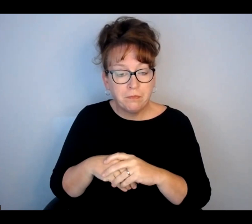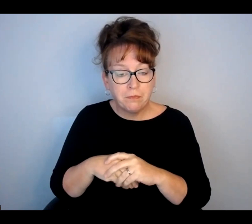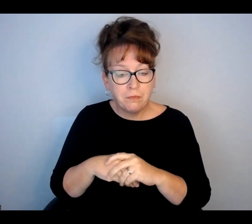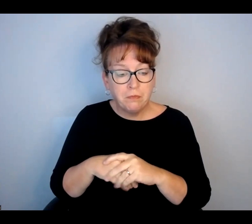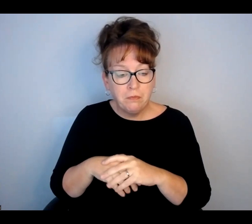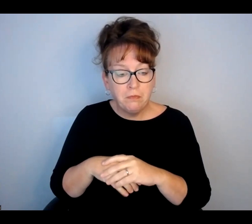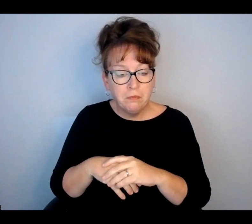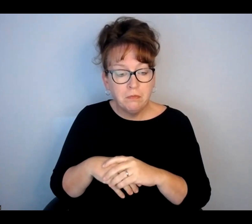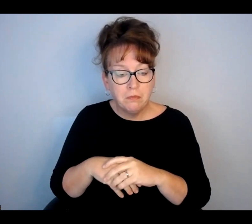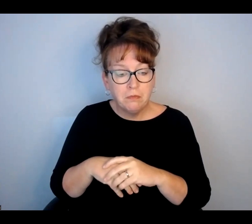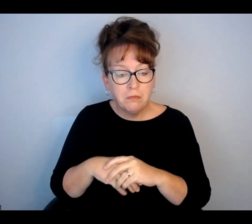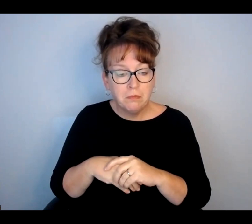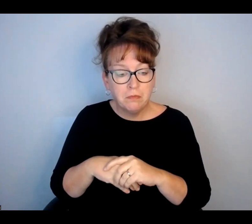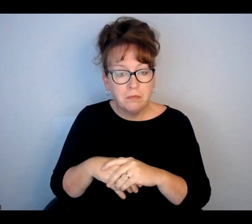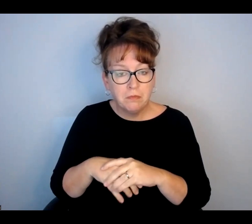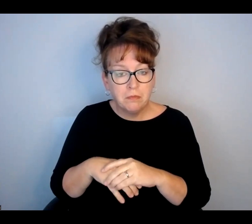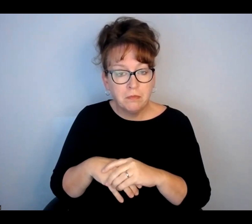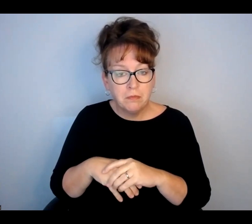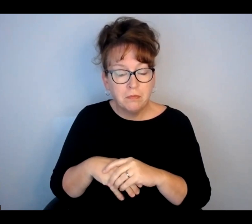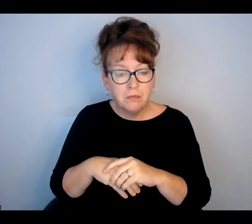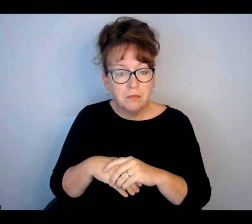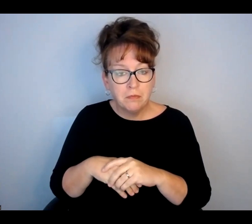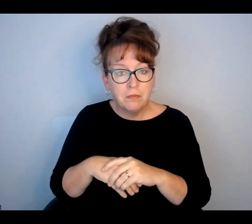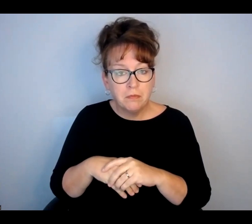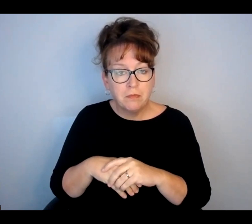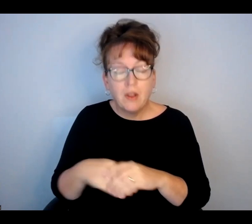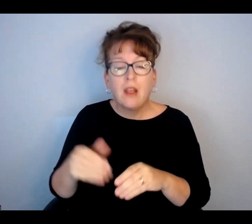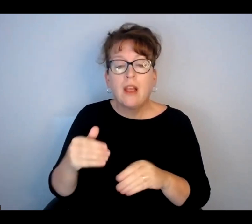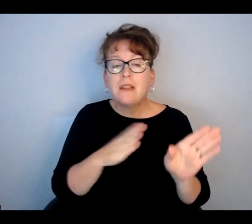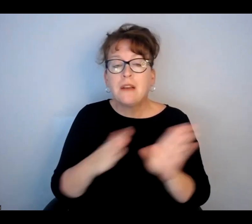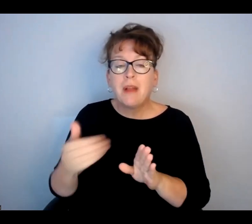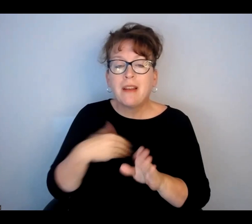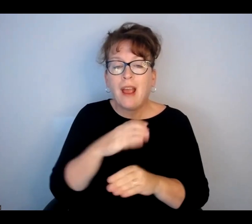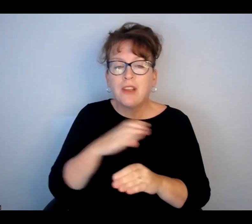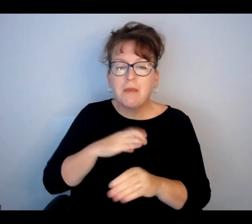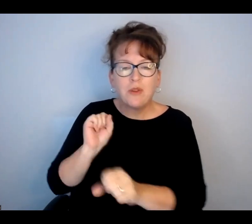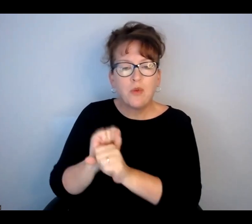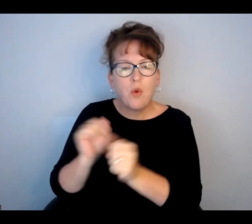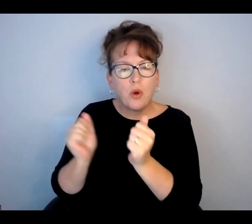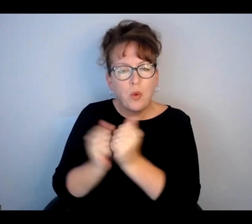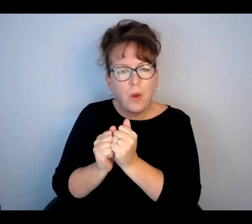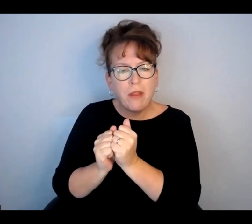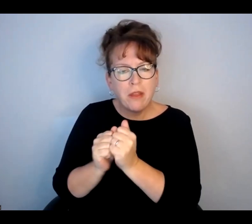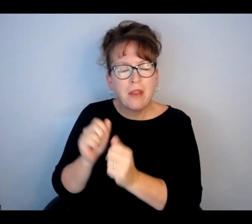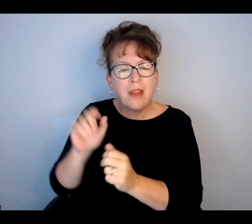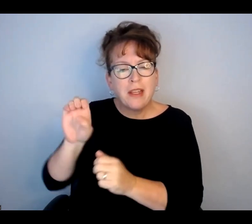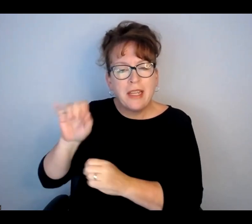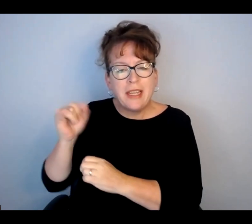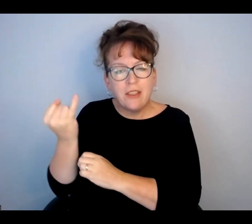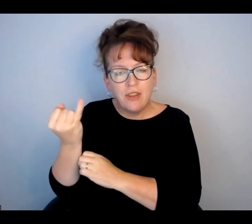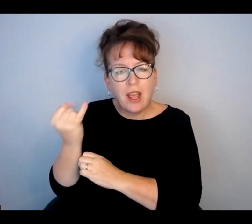para que la comisión interactúe directamente con las organizaciones de Justicia